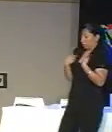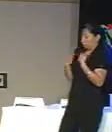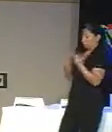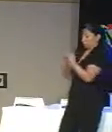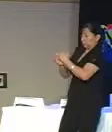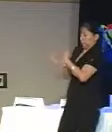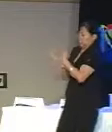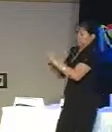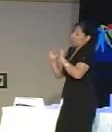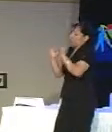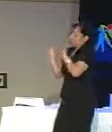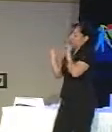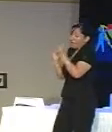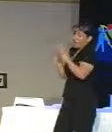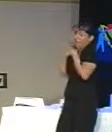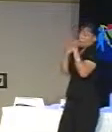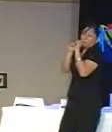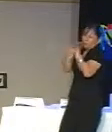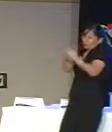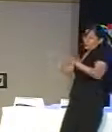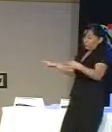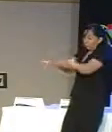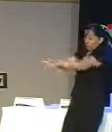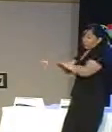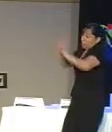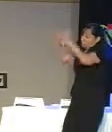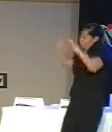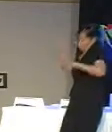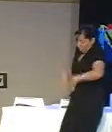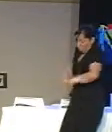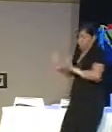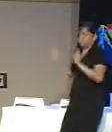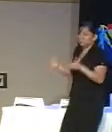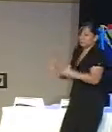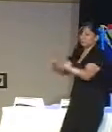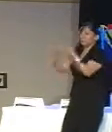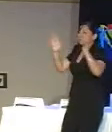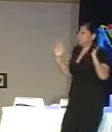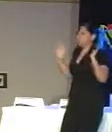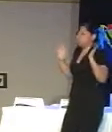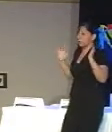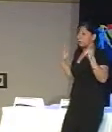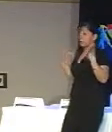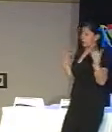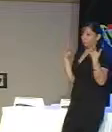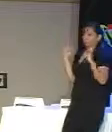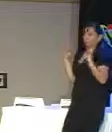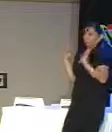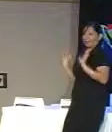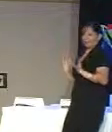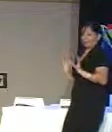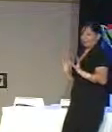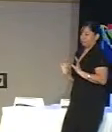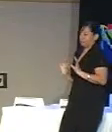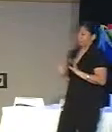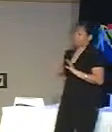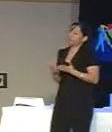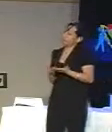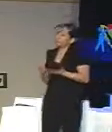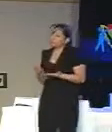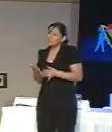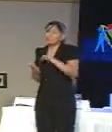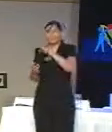Bueno, independientemente de que unos tienen más o menos impacto,